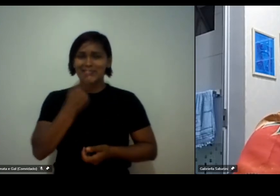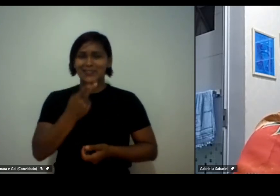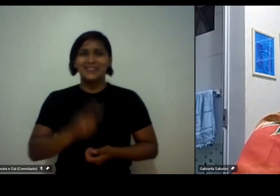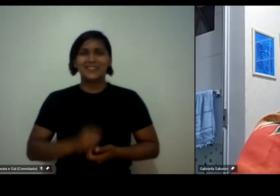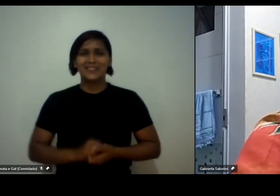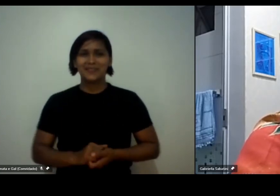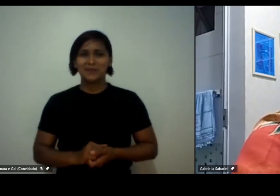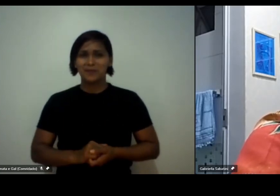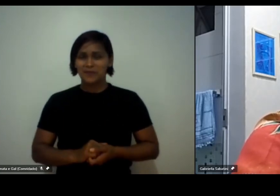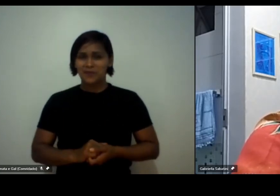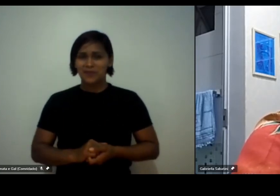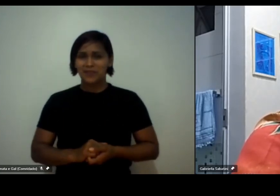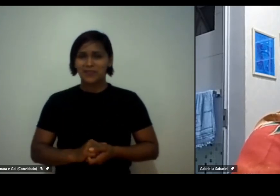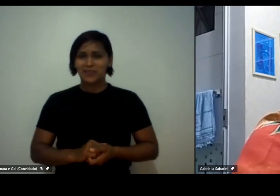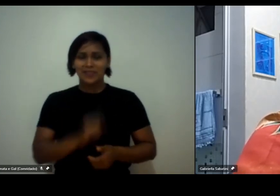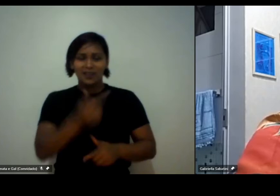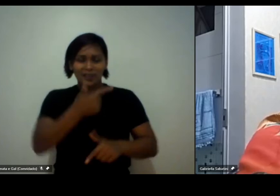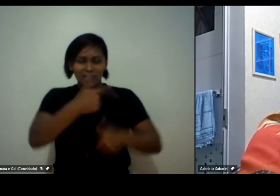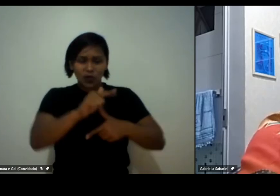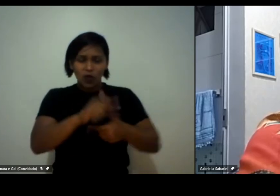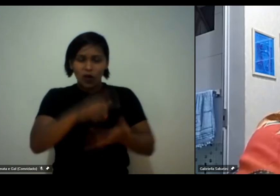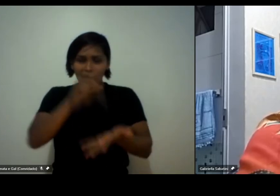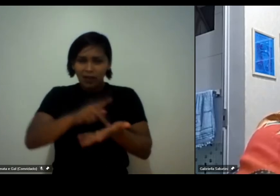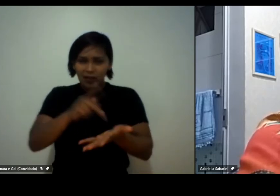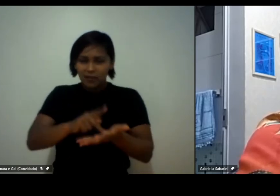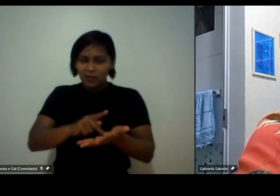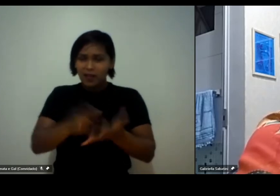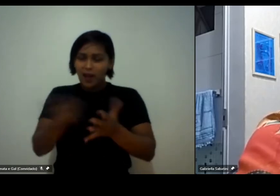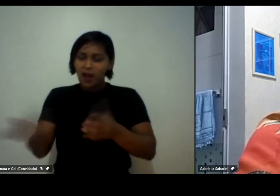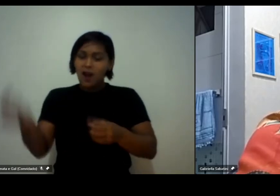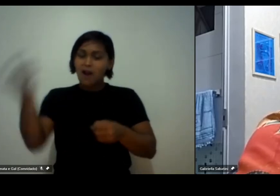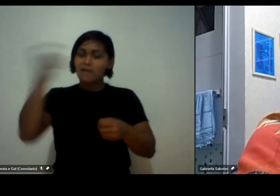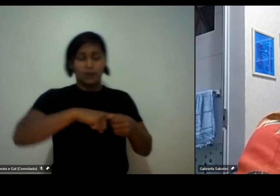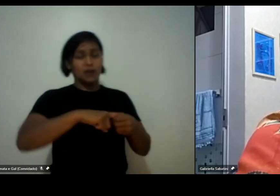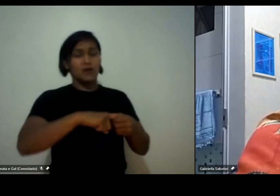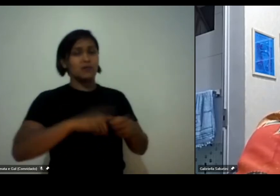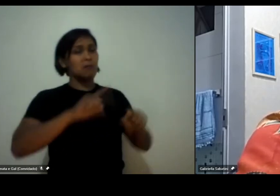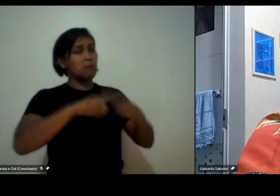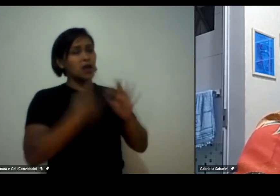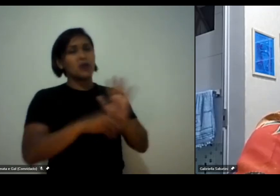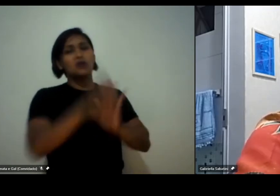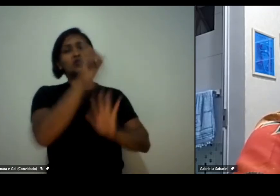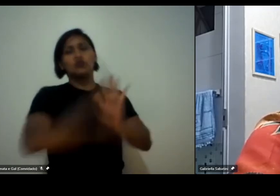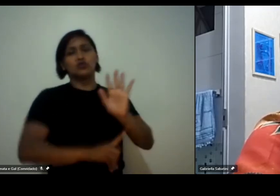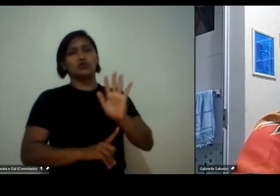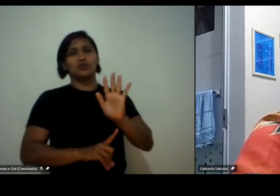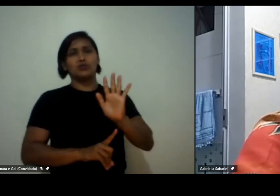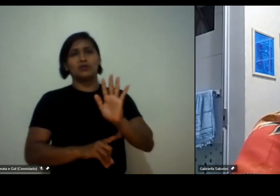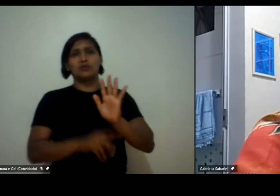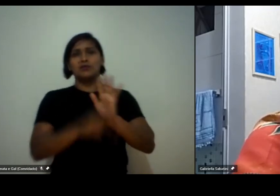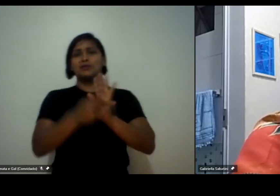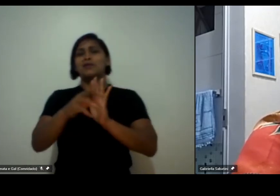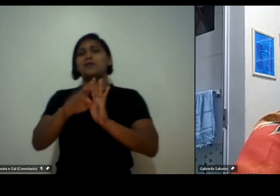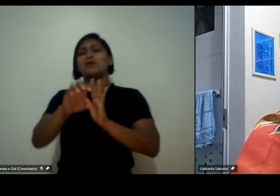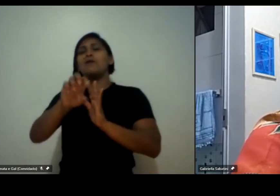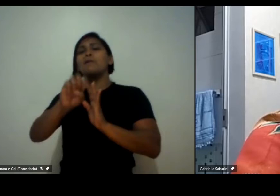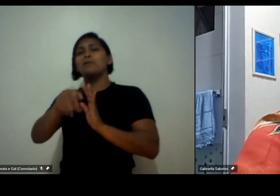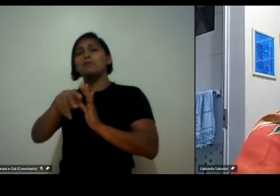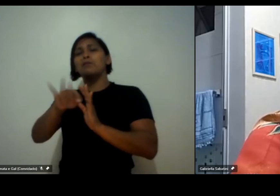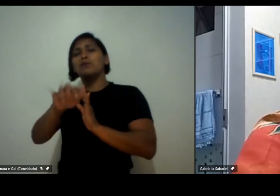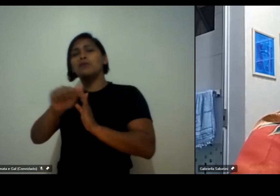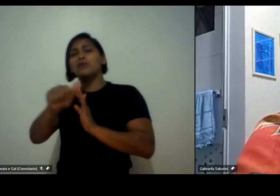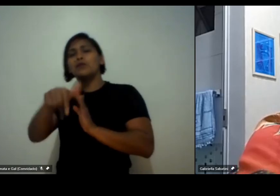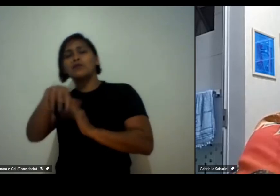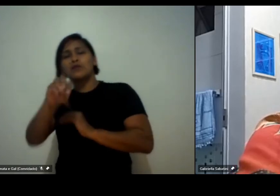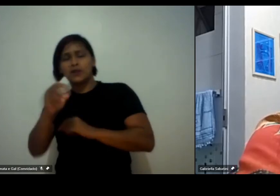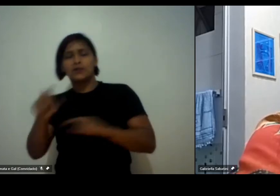tornou o direito visualize a realidade. E quem sabe, um direito profano e livre de nomes sagrados nos salve